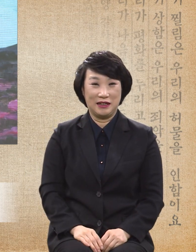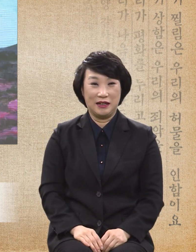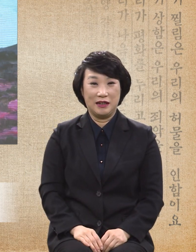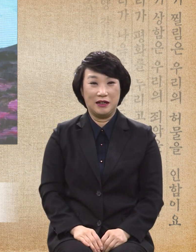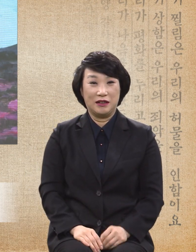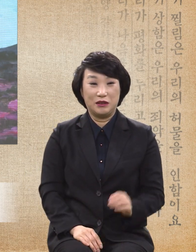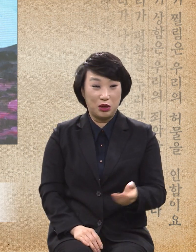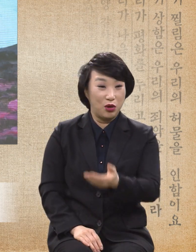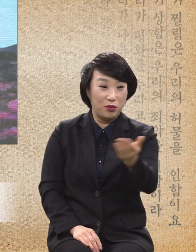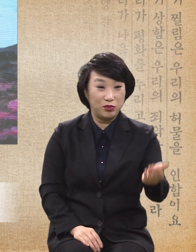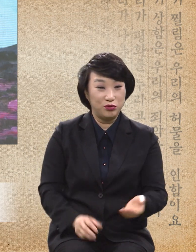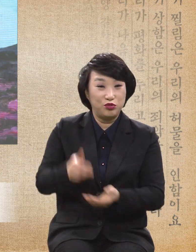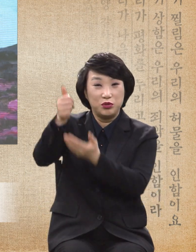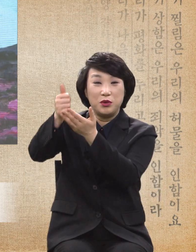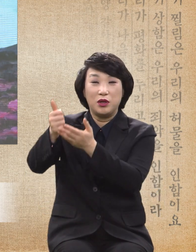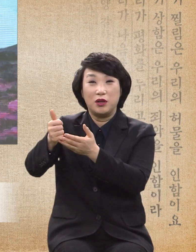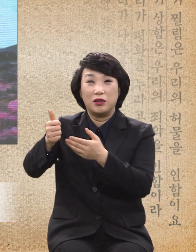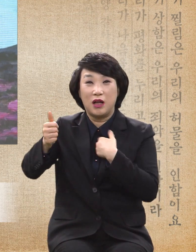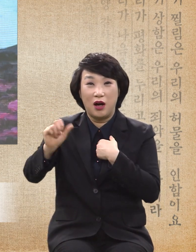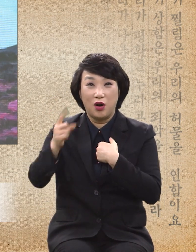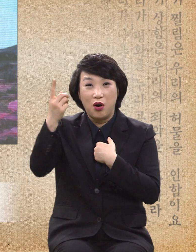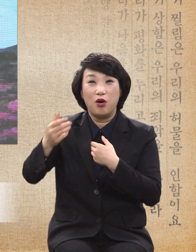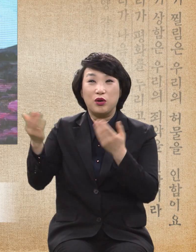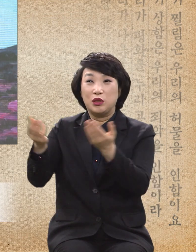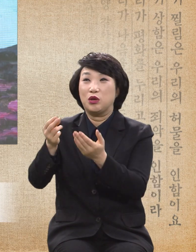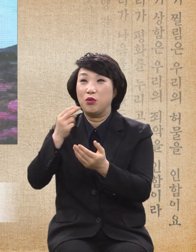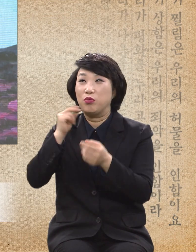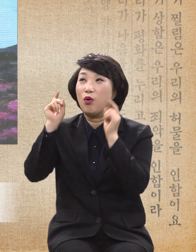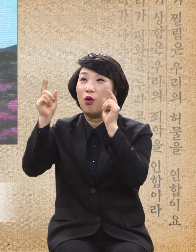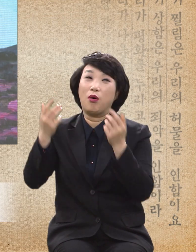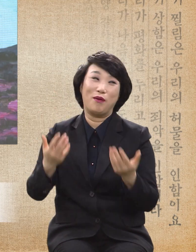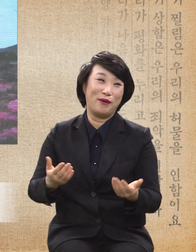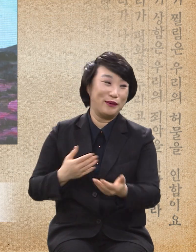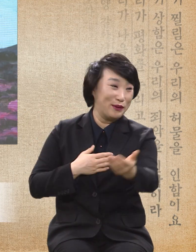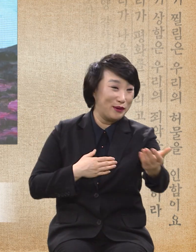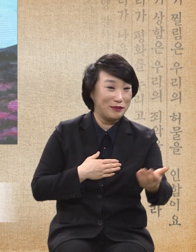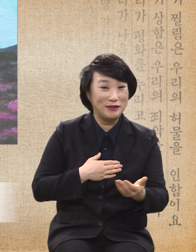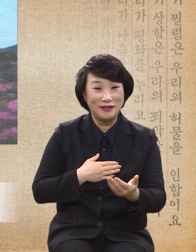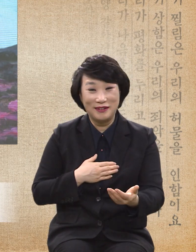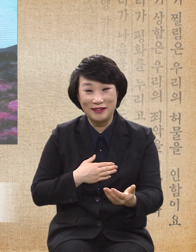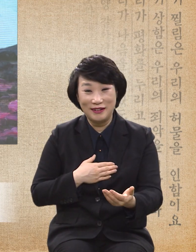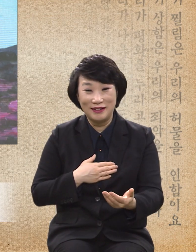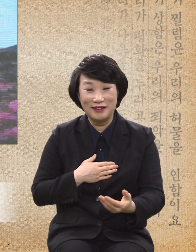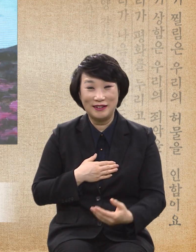근데 할 일이 없으면 어떡하나 하나님이. 할 일이 없으면 어떡하나.